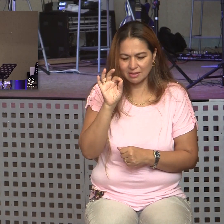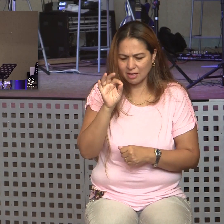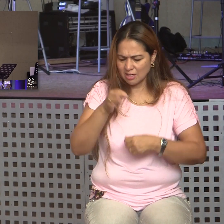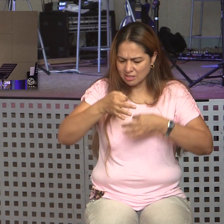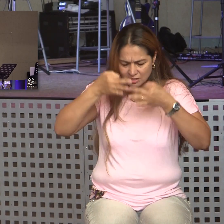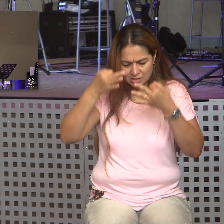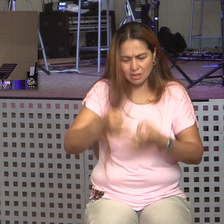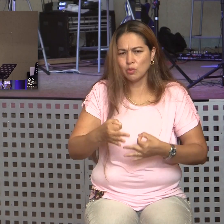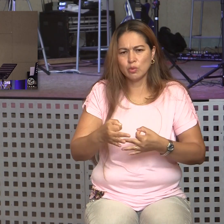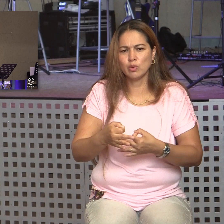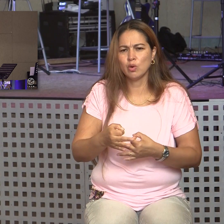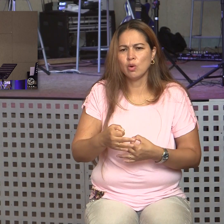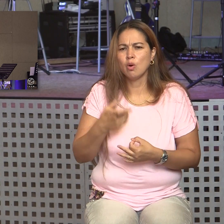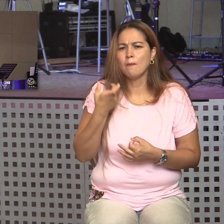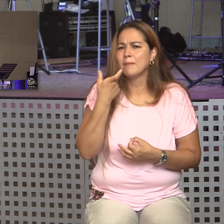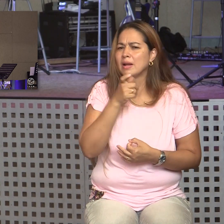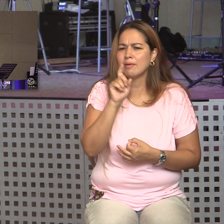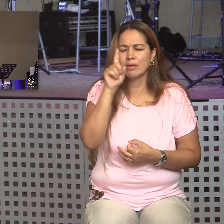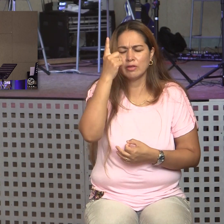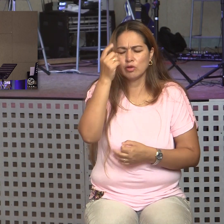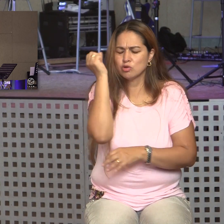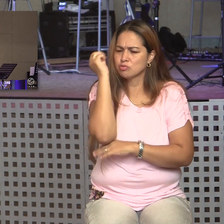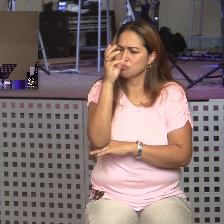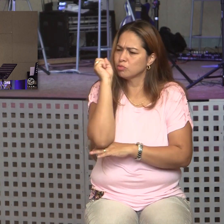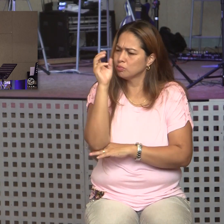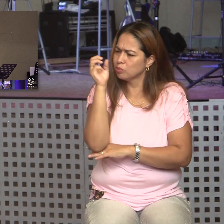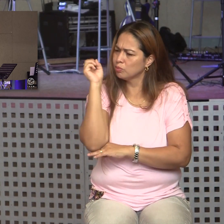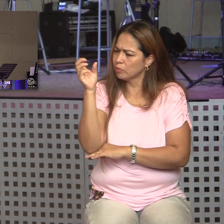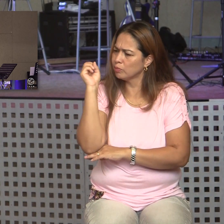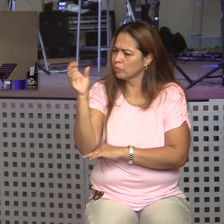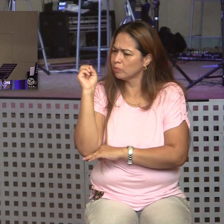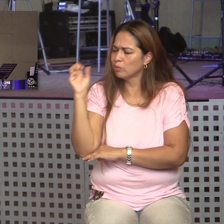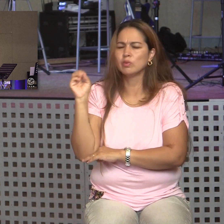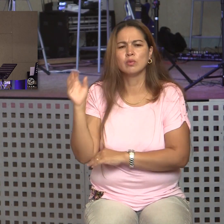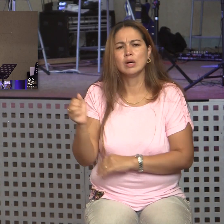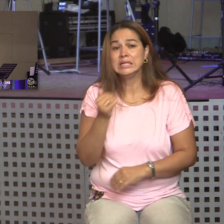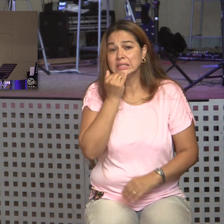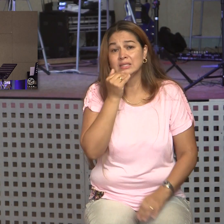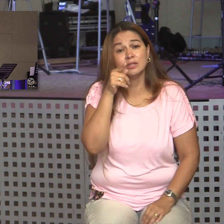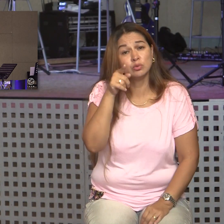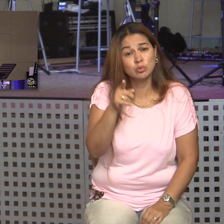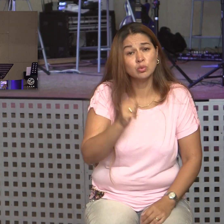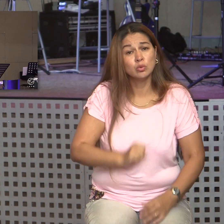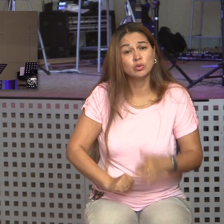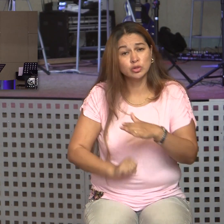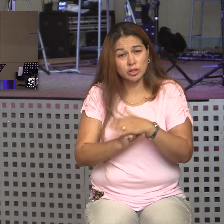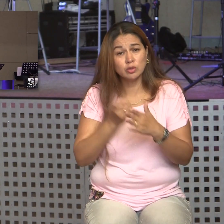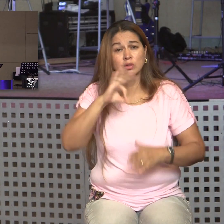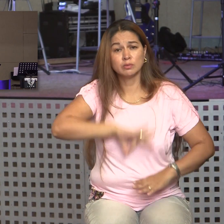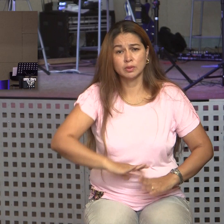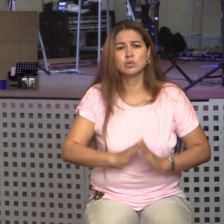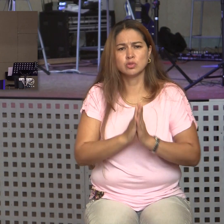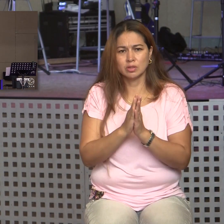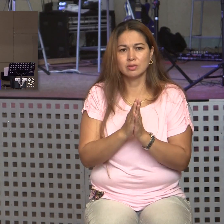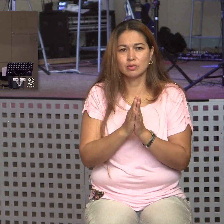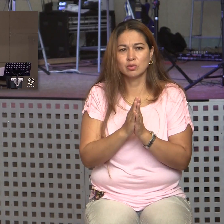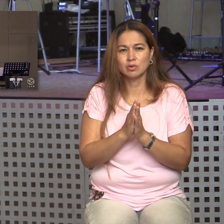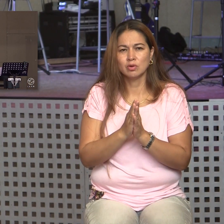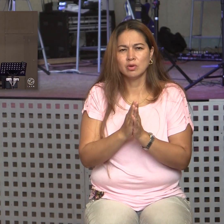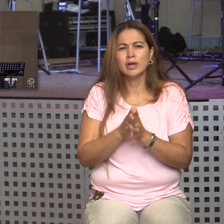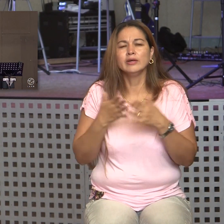Quiero resaltar esa acepción. Decisión. Cuando alguien es lleno del Espíritu Santo, toma